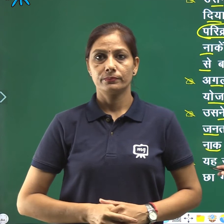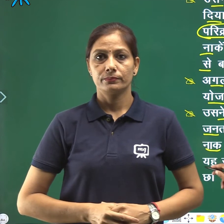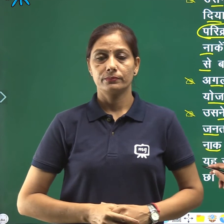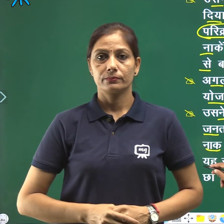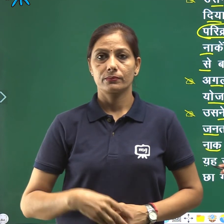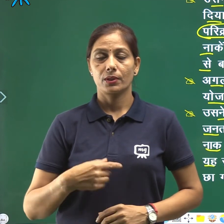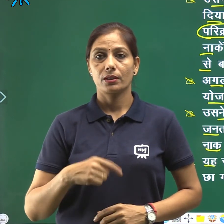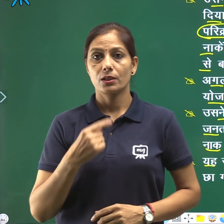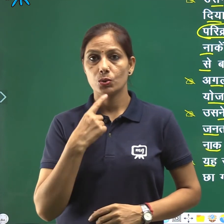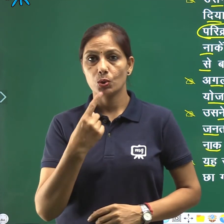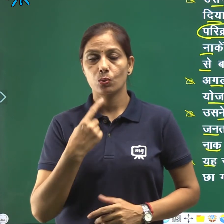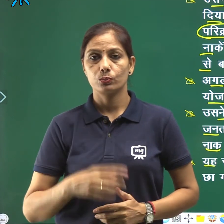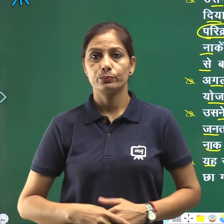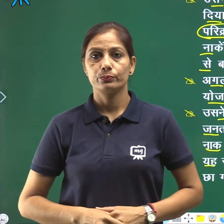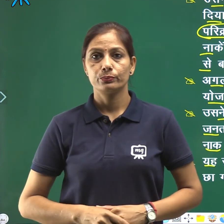यह सुझाव